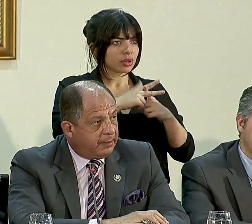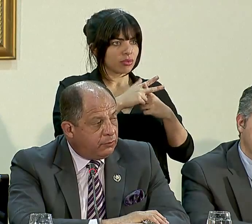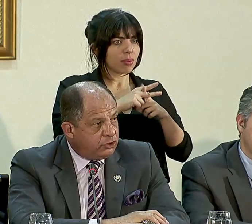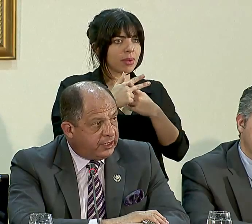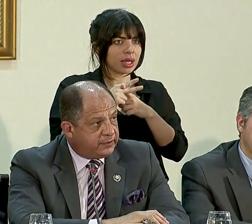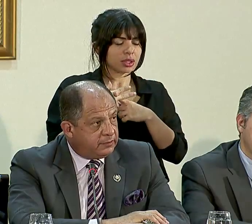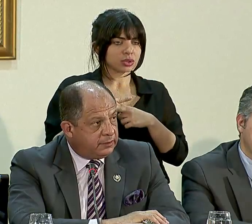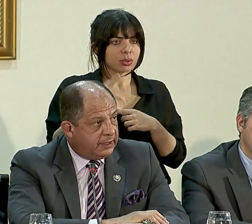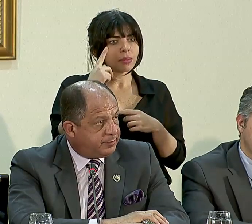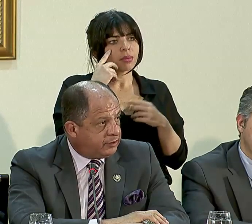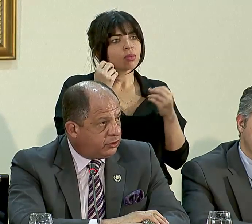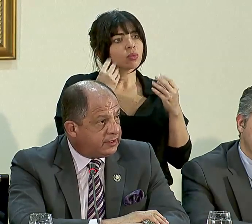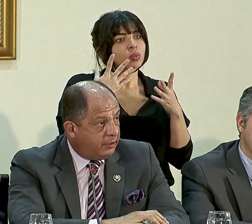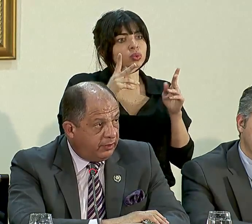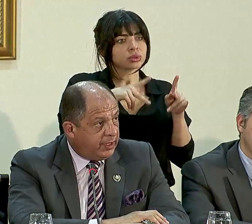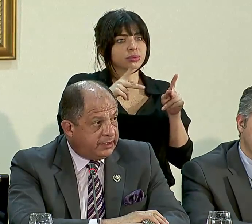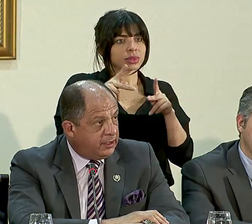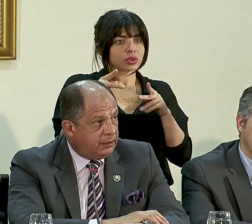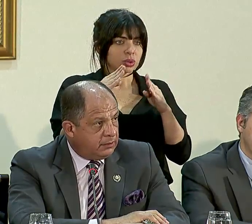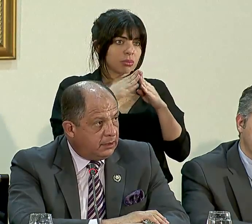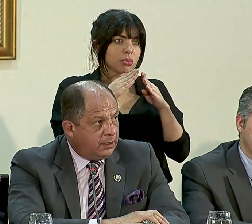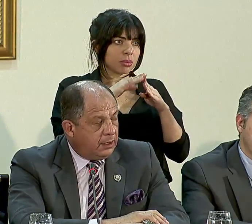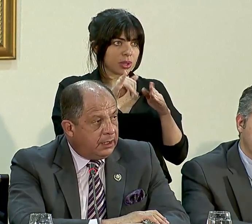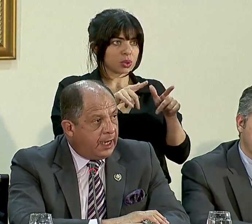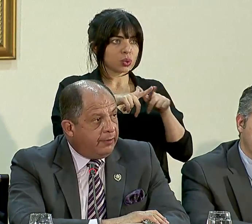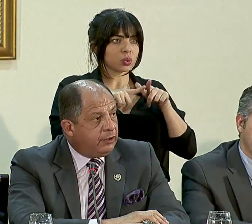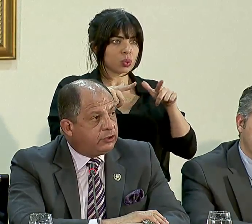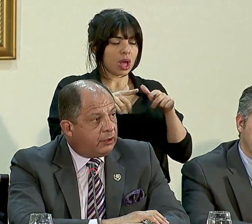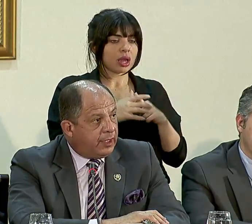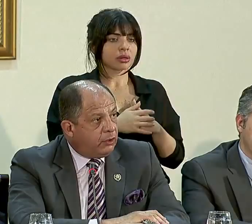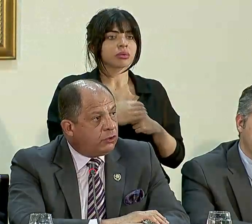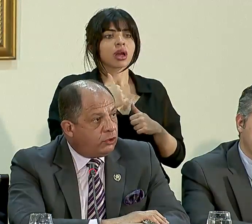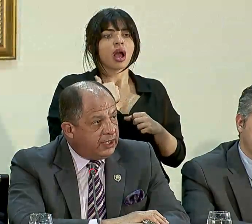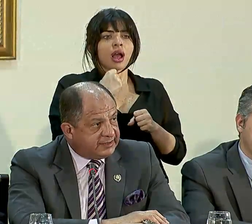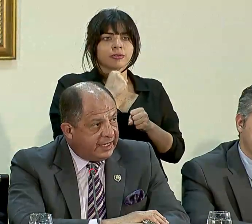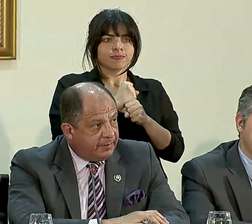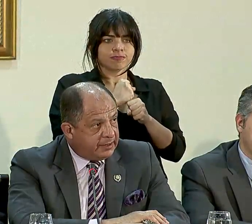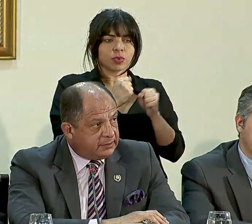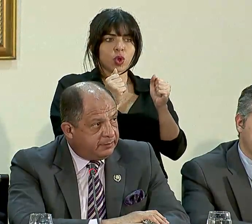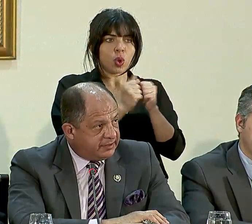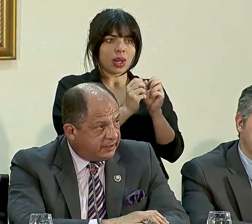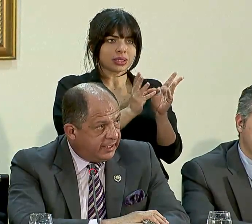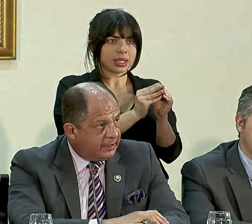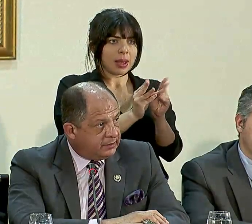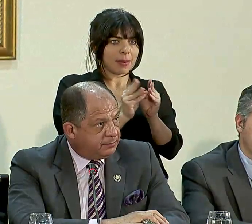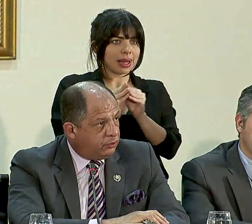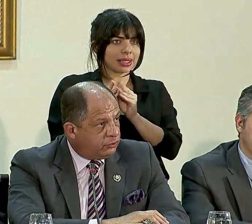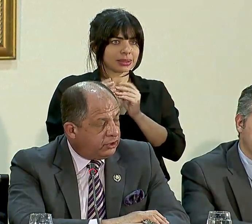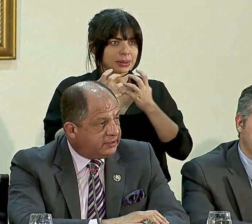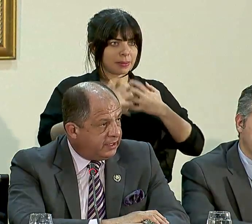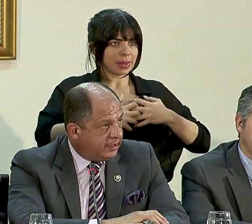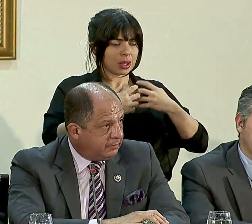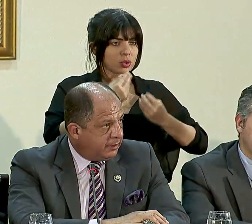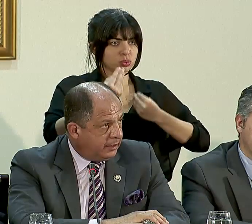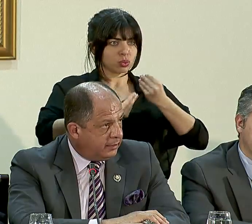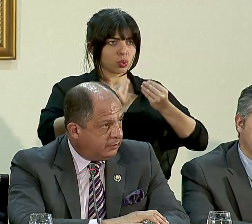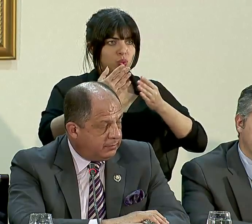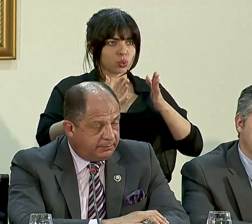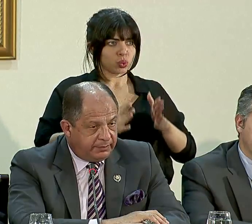reparación para muchas de las personas que viven allí. Ha habido trabajo con las cámaras empresariales, productoras